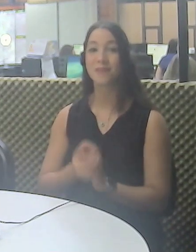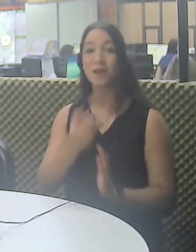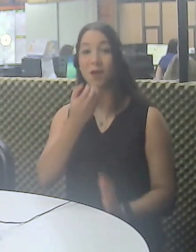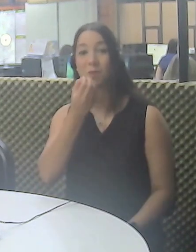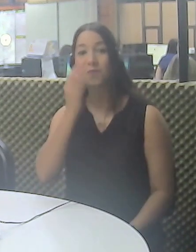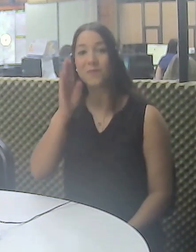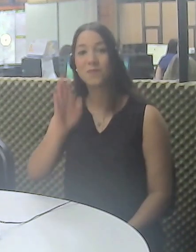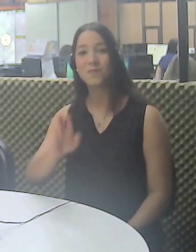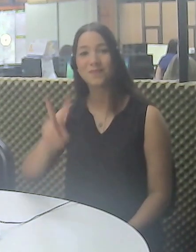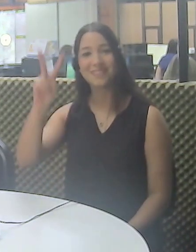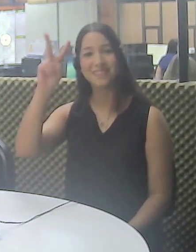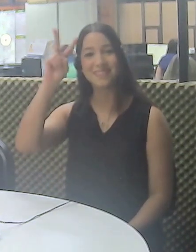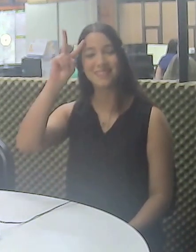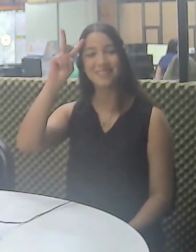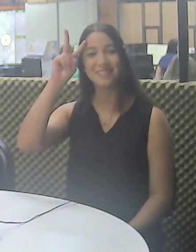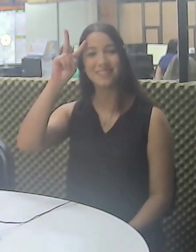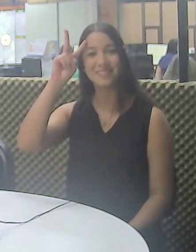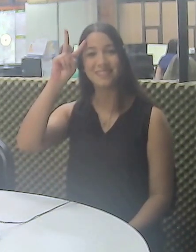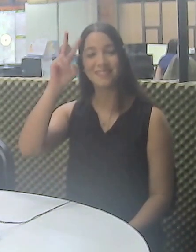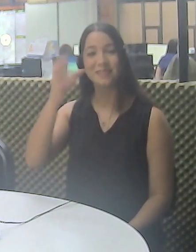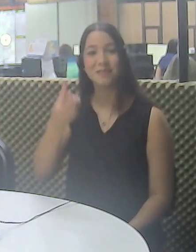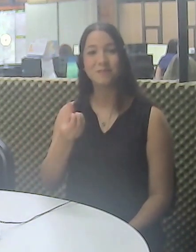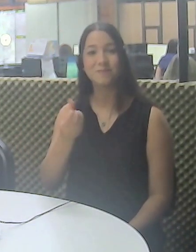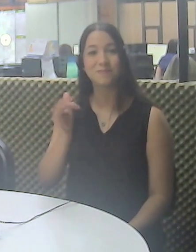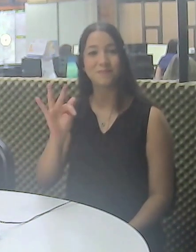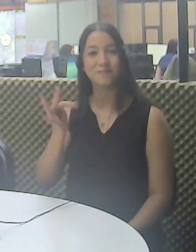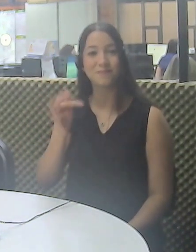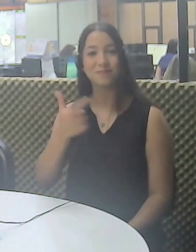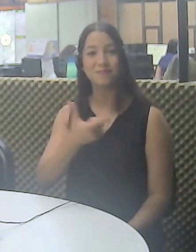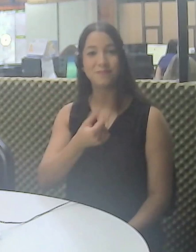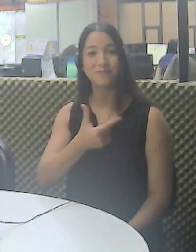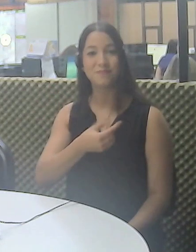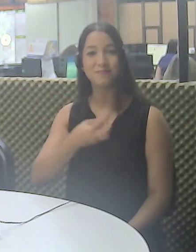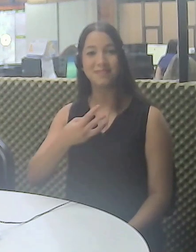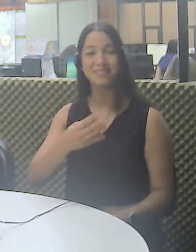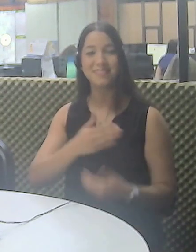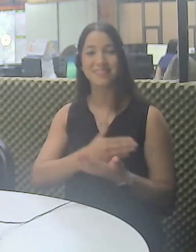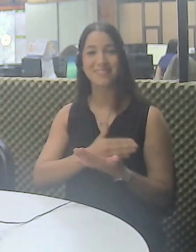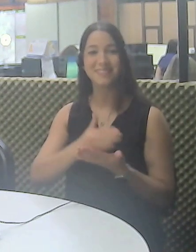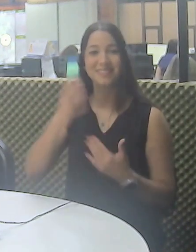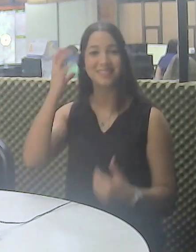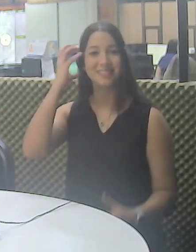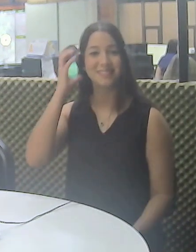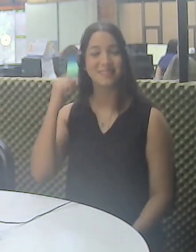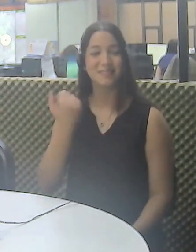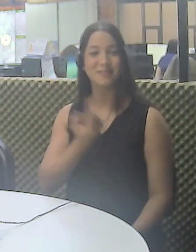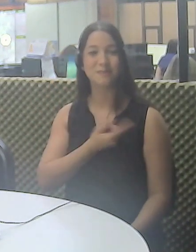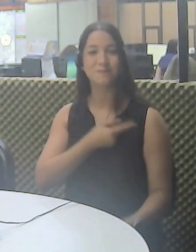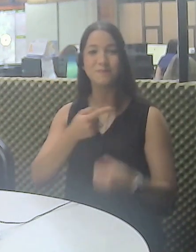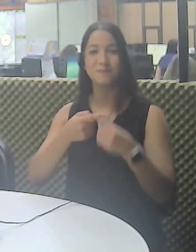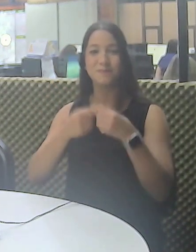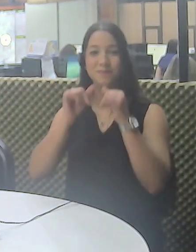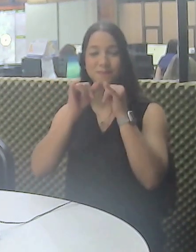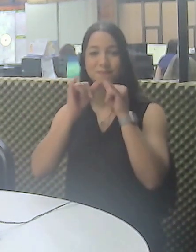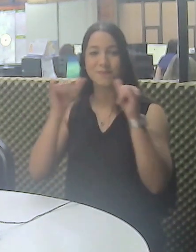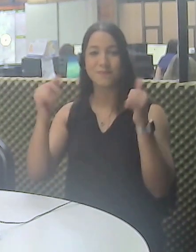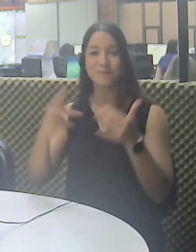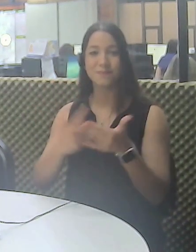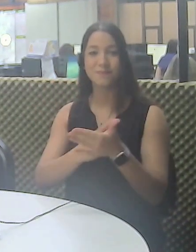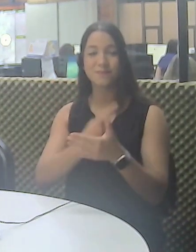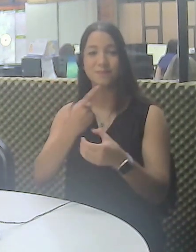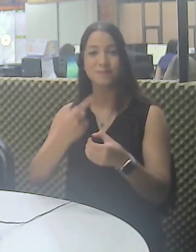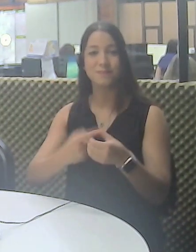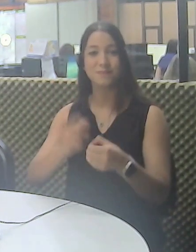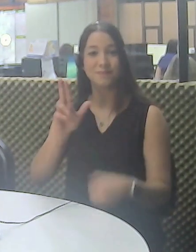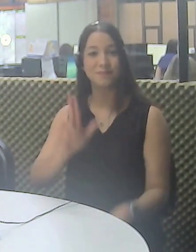Boa tarde, hoje é segunda-feira, dia 6 de fevereiro de 2023. Está no ar a Rádio Nossa Cidade com um boletim de notícias sobre